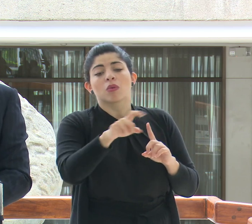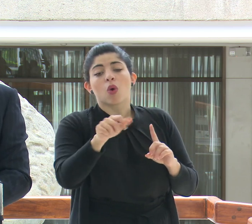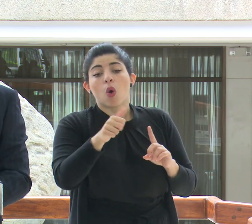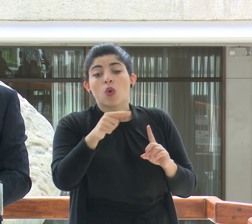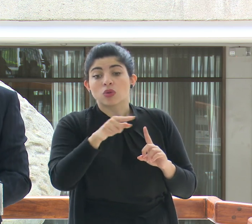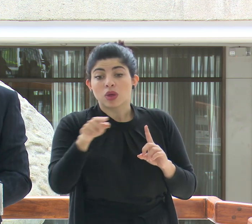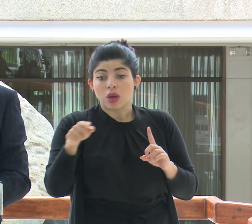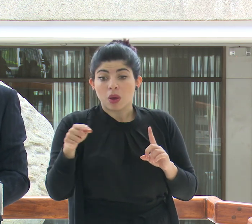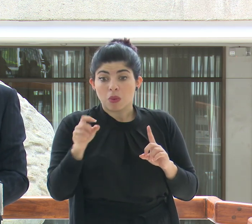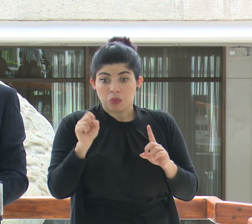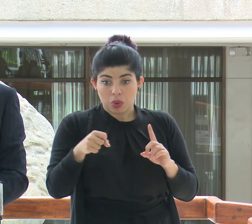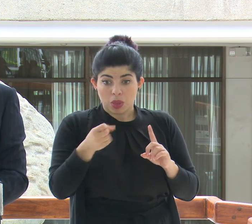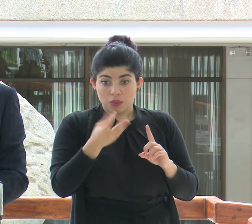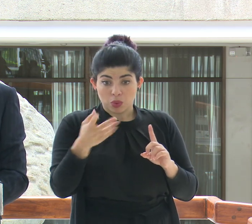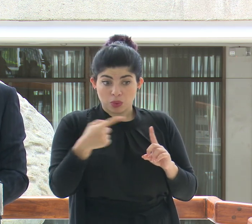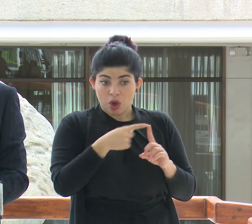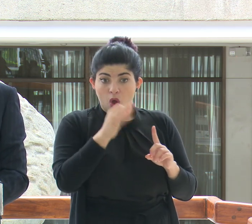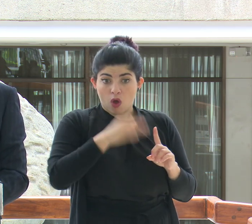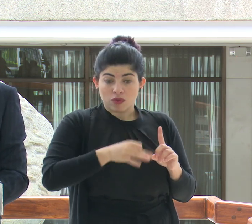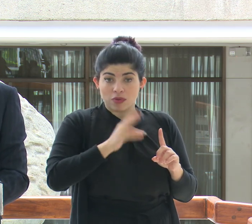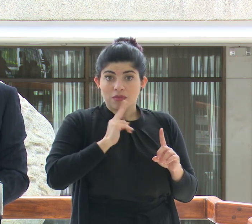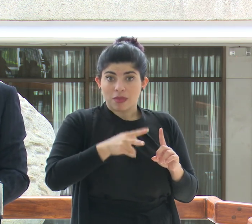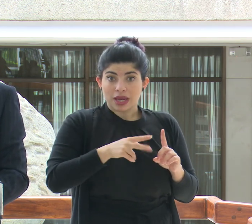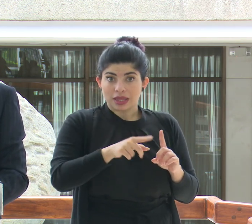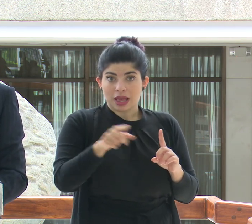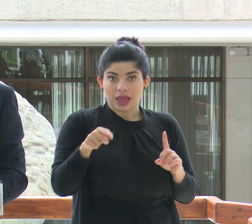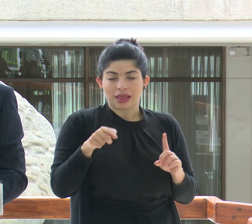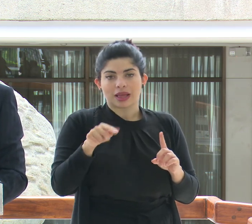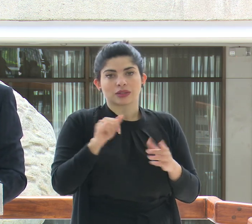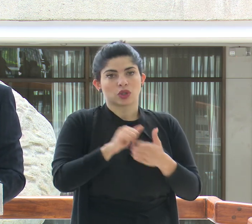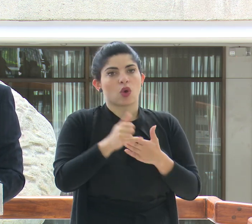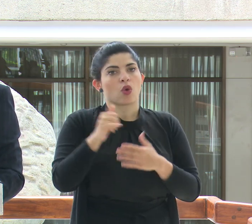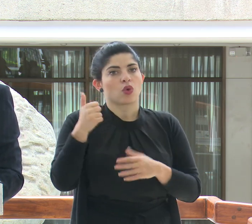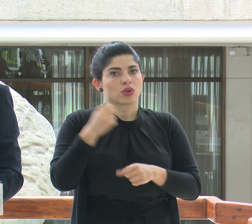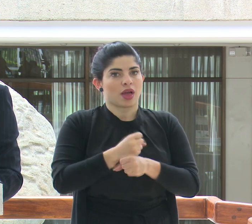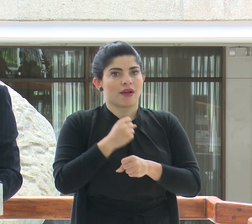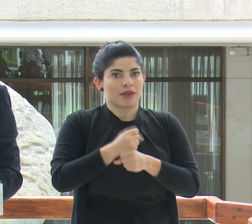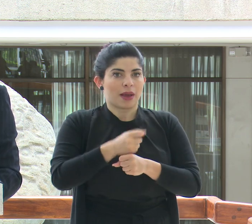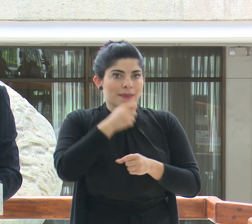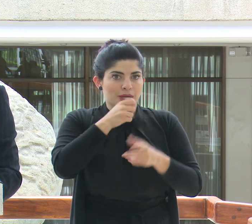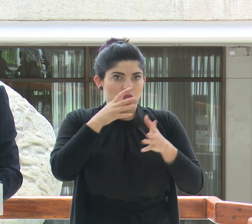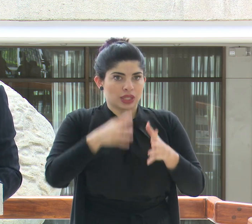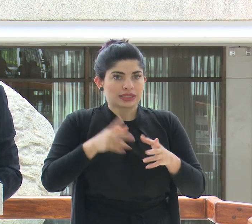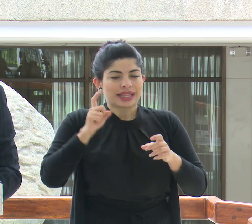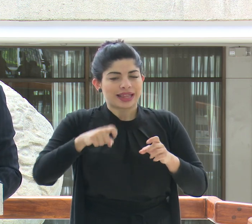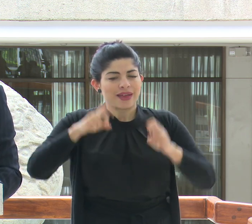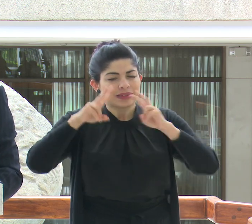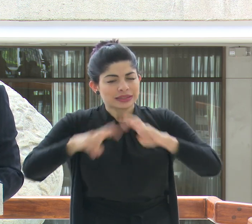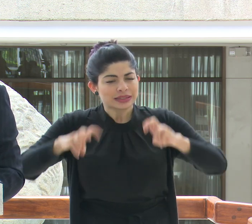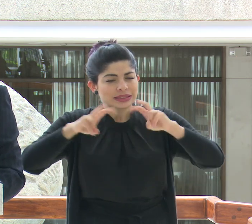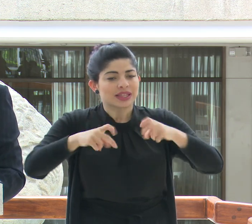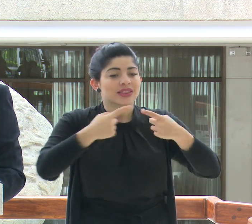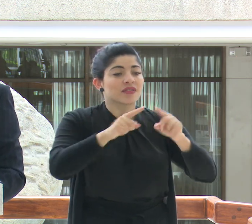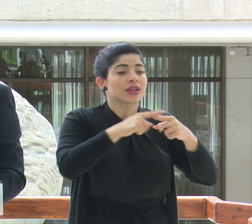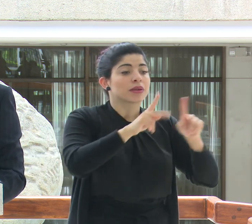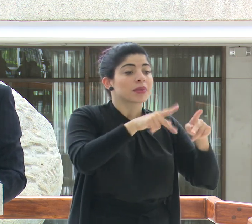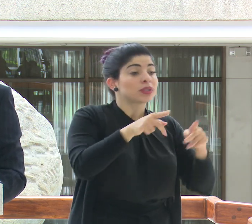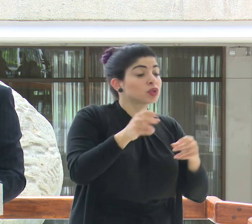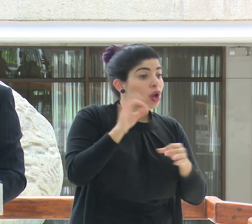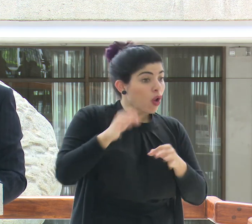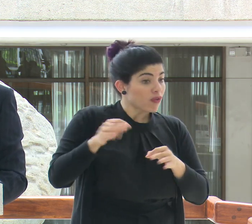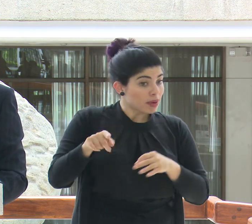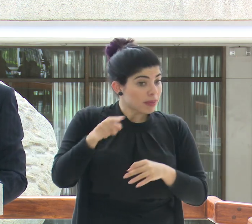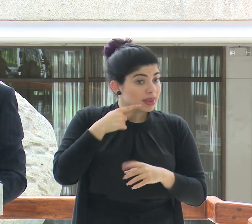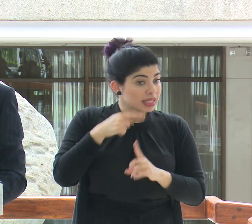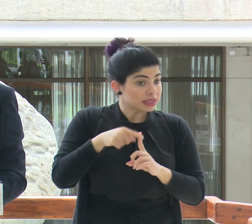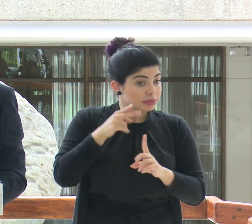que pudieran hacerse públicas. Que ese es otro de los trabajos del periodista, hacer la corroboración de varias fuentes. Porque uno a alguien,